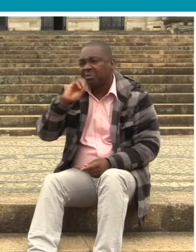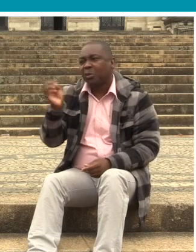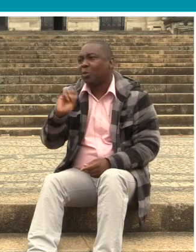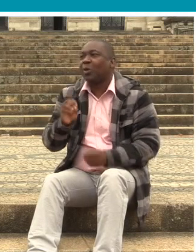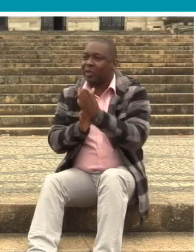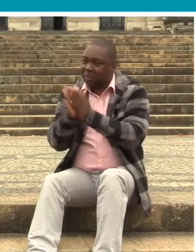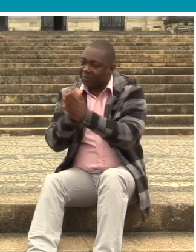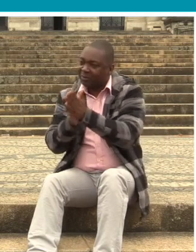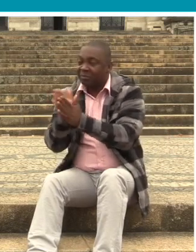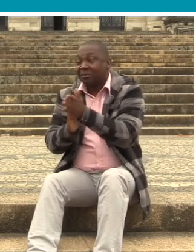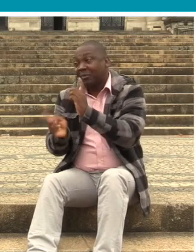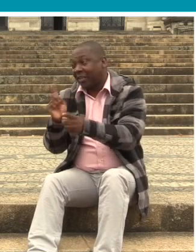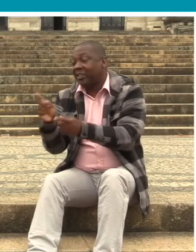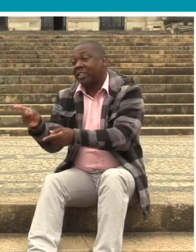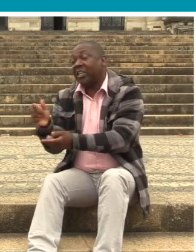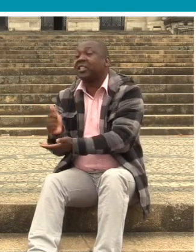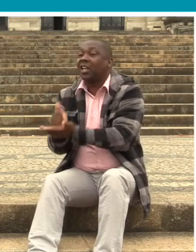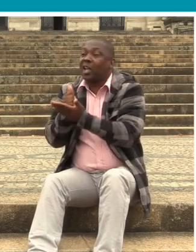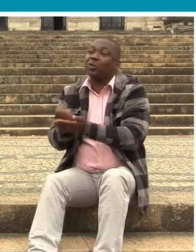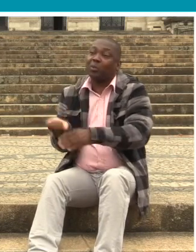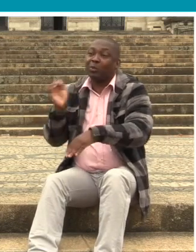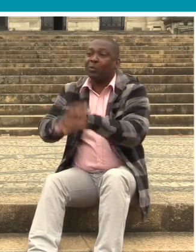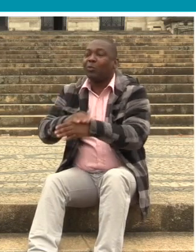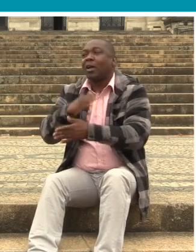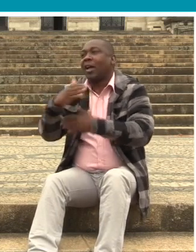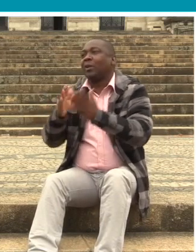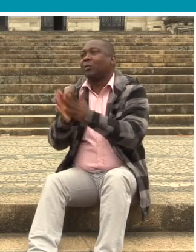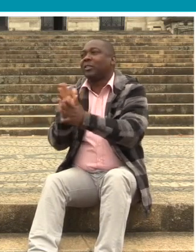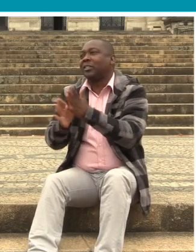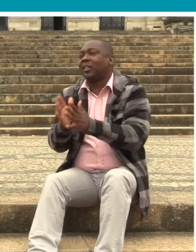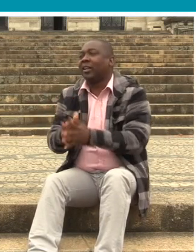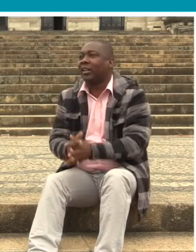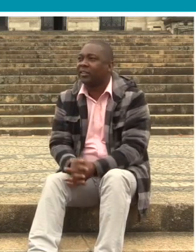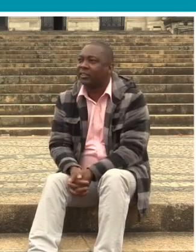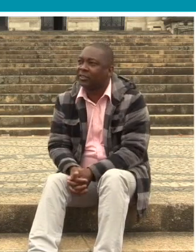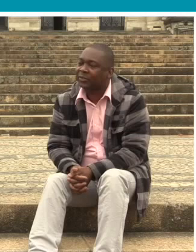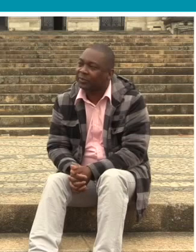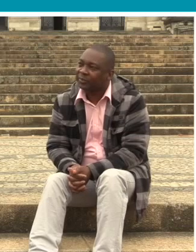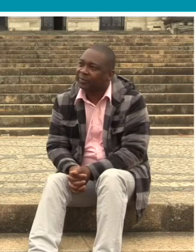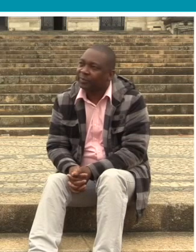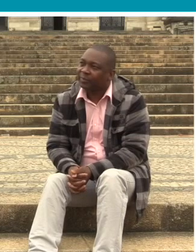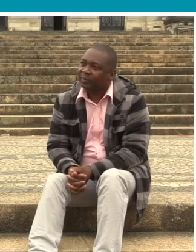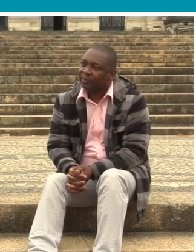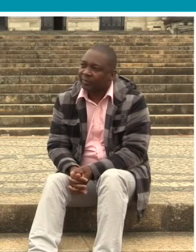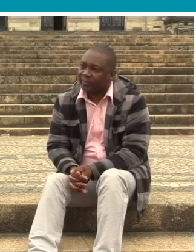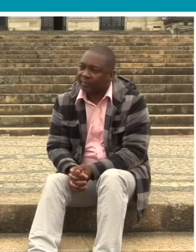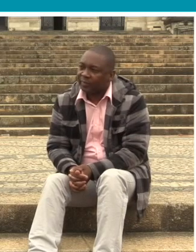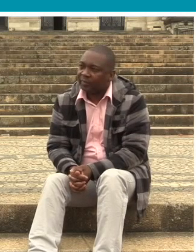na comunicação. Se usar a língua oral tem sido muito complicado. Eu acredito que este curso vai ajudar.